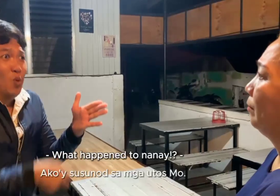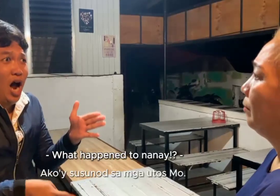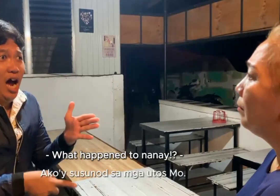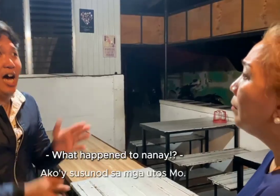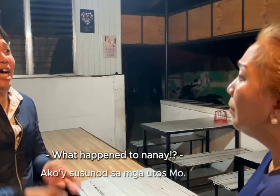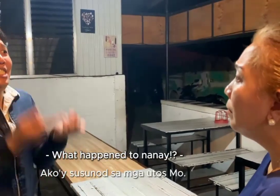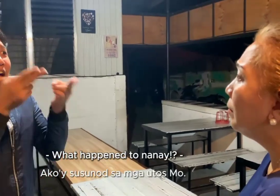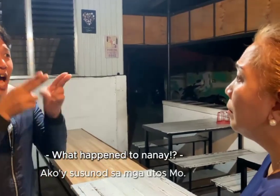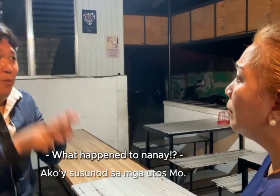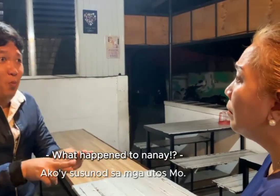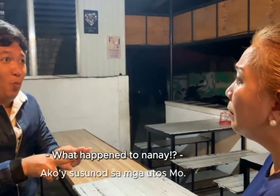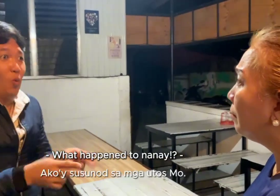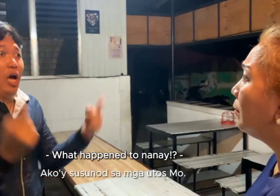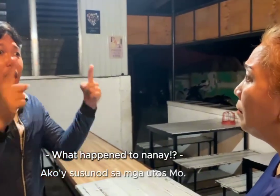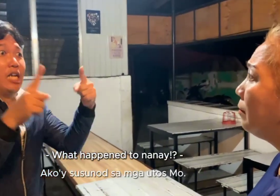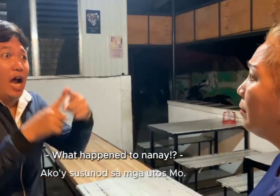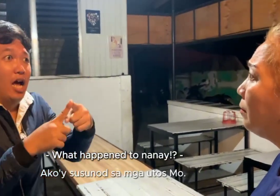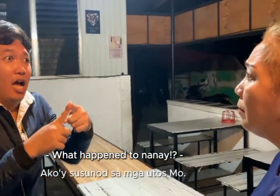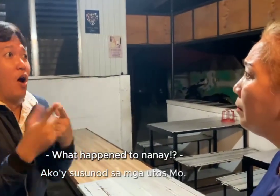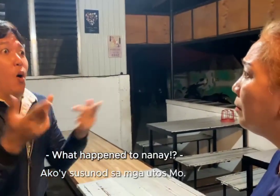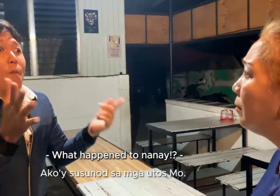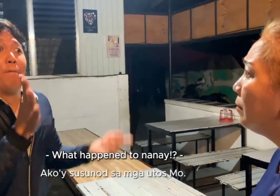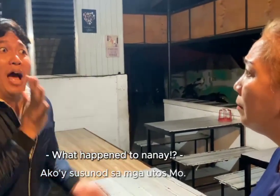ako'y susunod sa mga